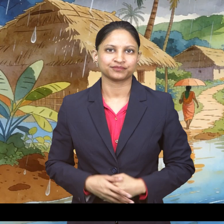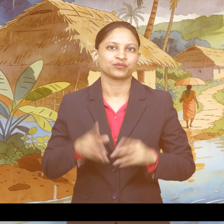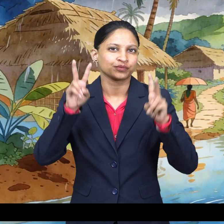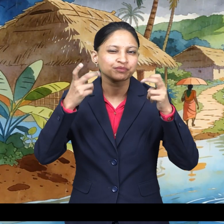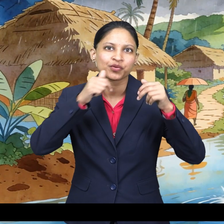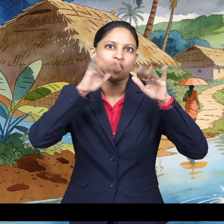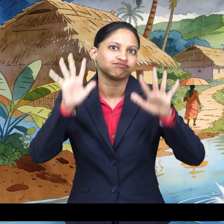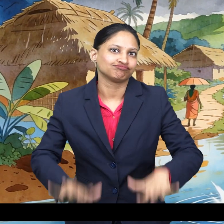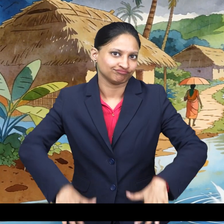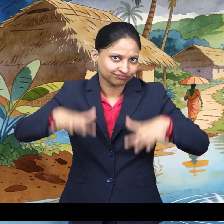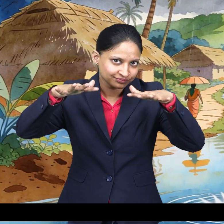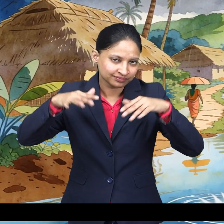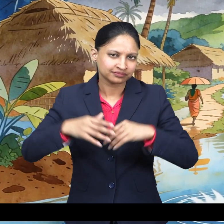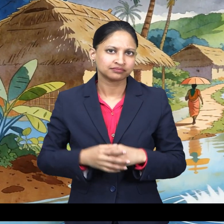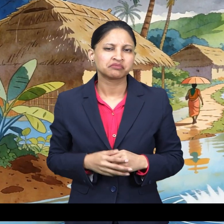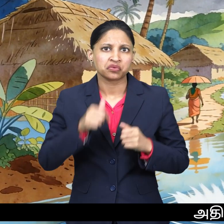வெள்ளம்.